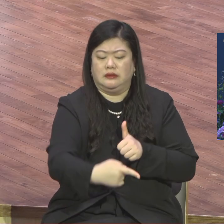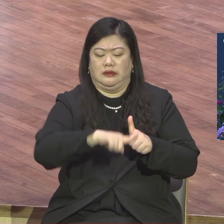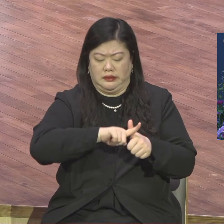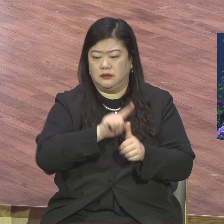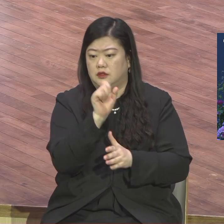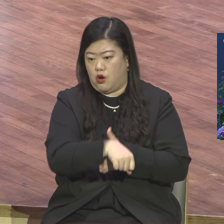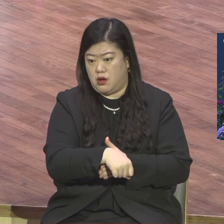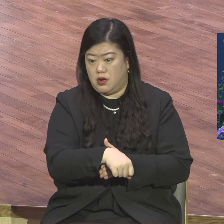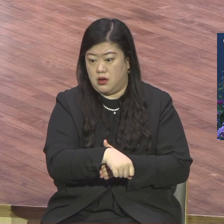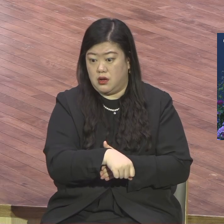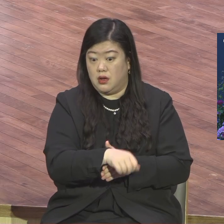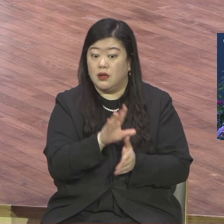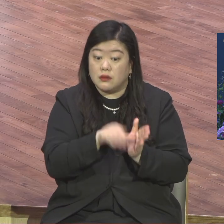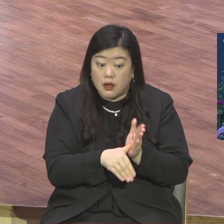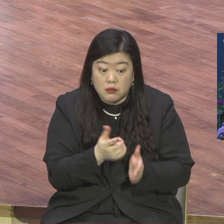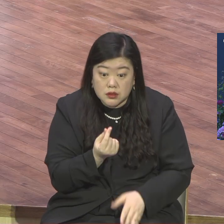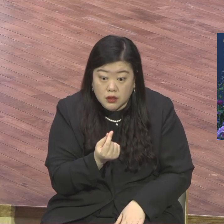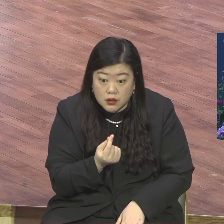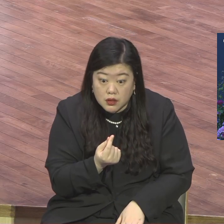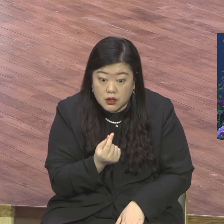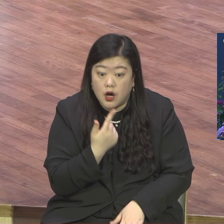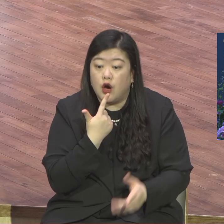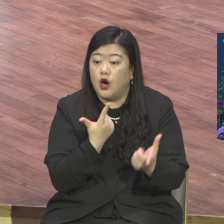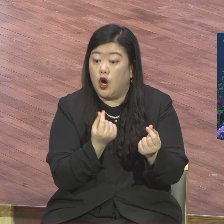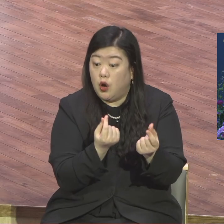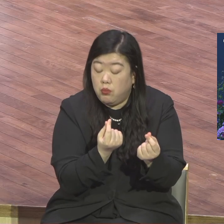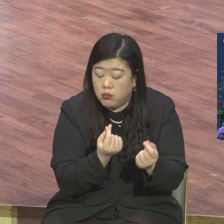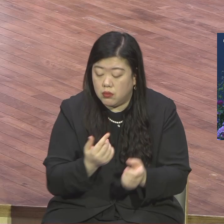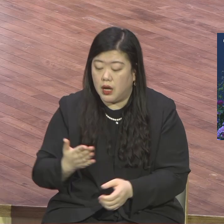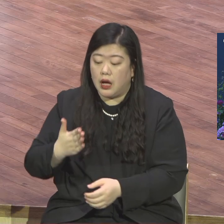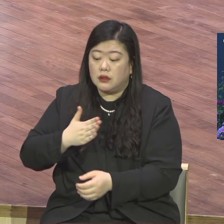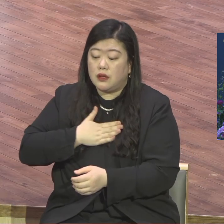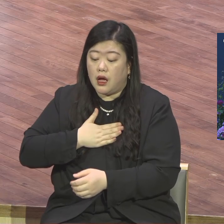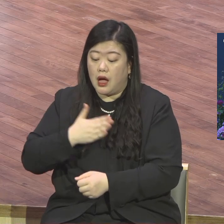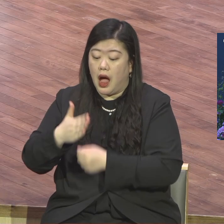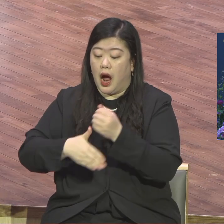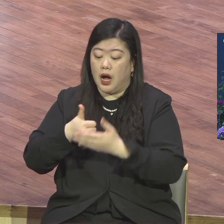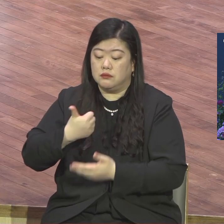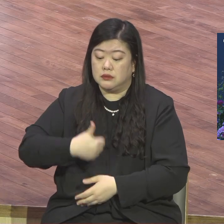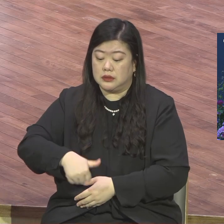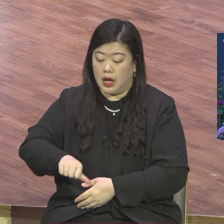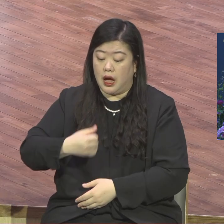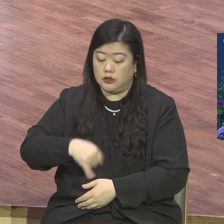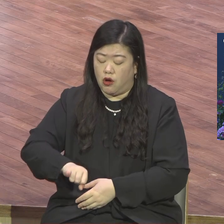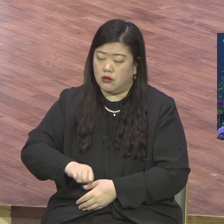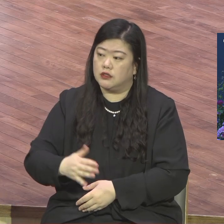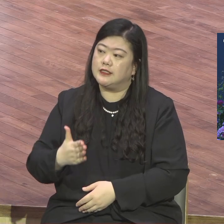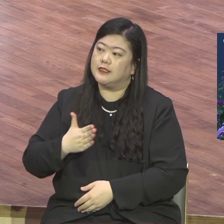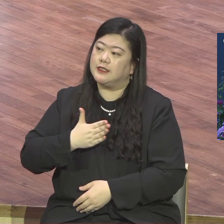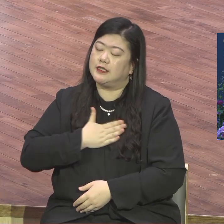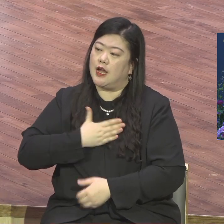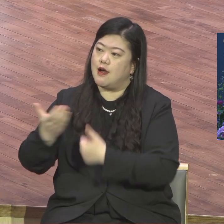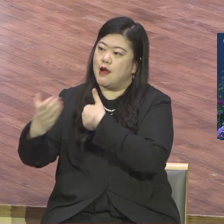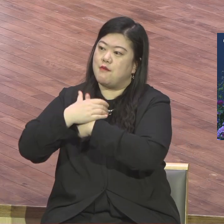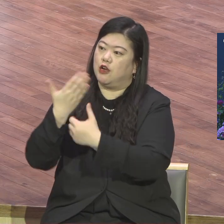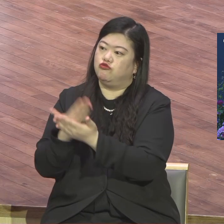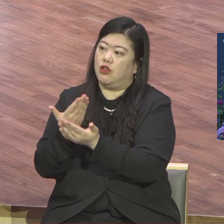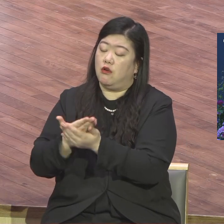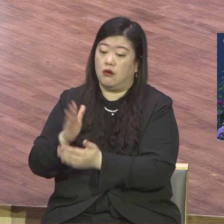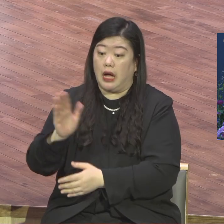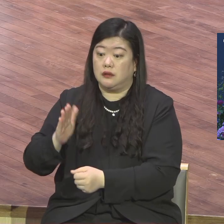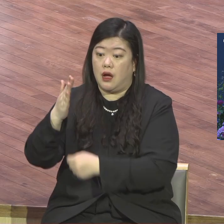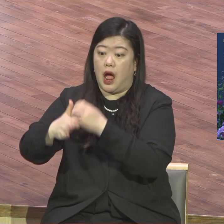삶에 개입해 주시는 놀라운 영광을 이스라엘 백성들이 체험을 할 수 있었어요. 특별히 하나님께서는 이스라엘